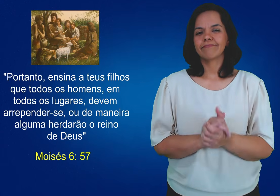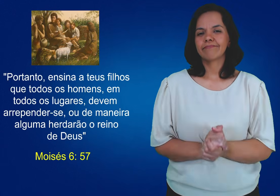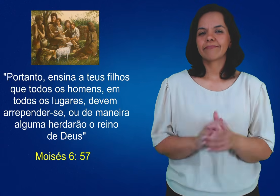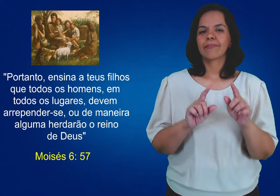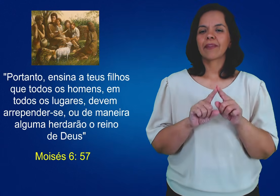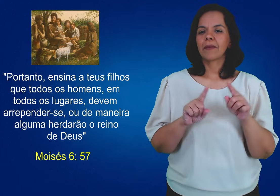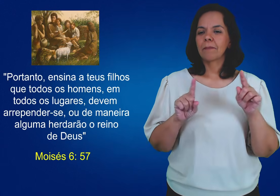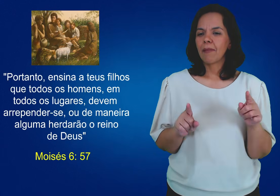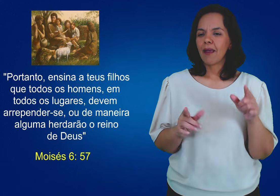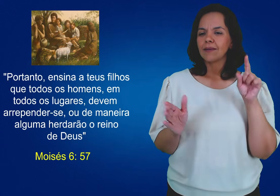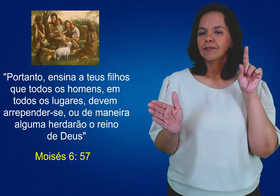sua vida.